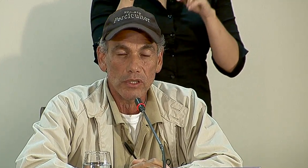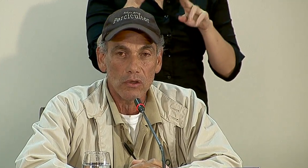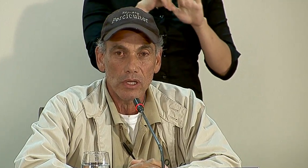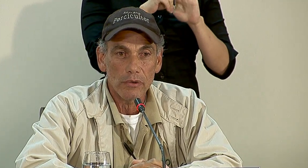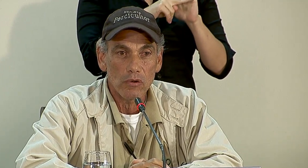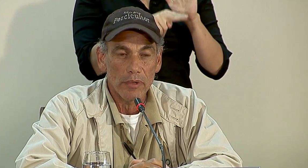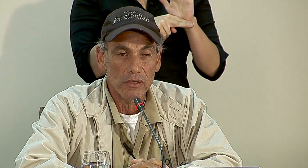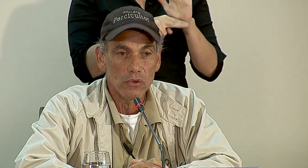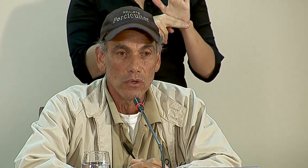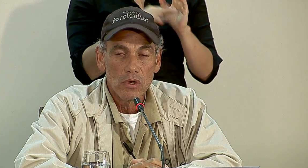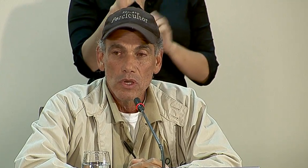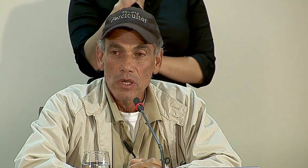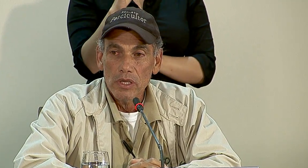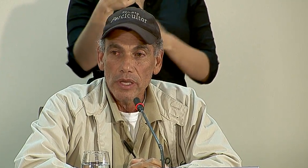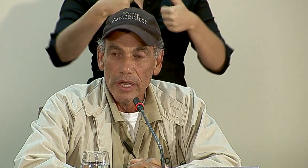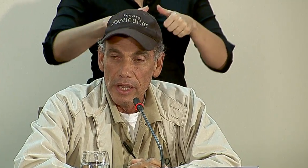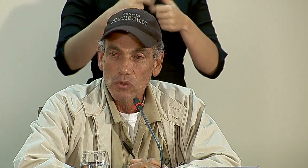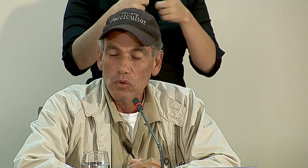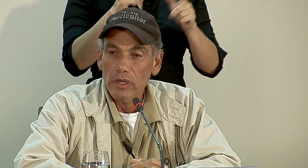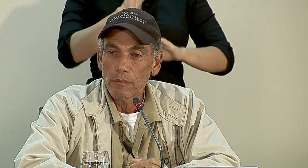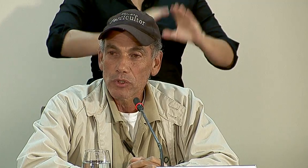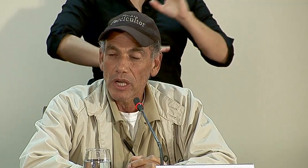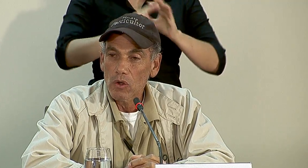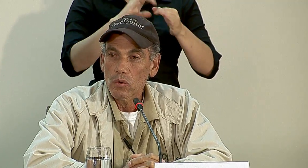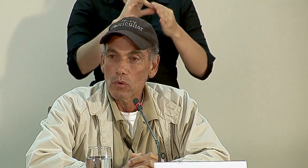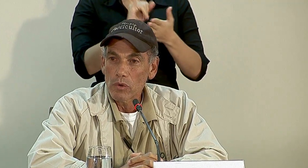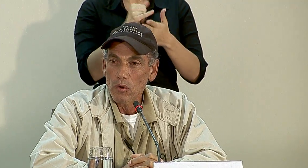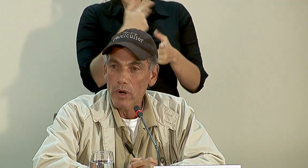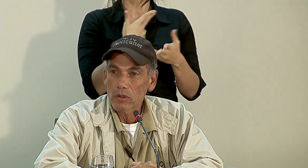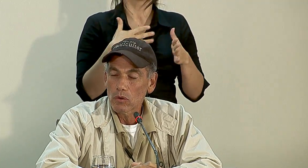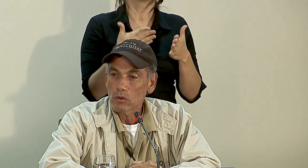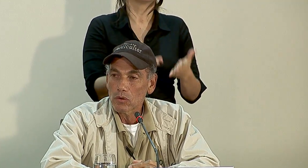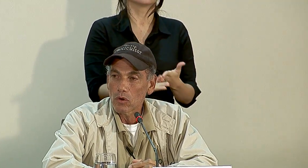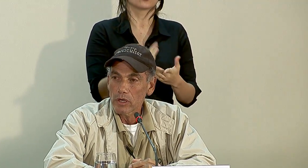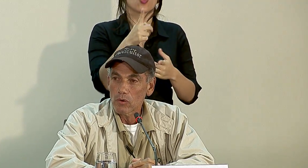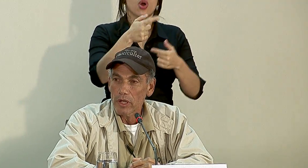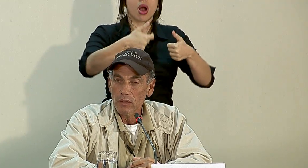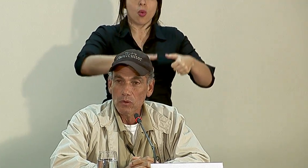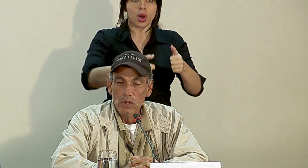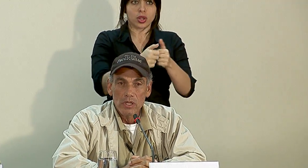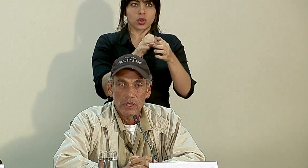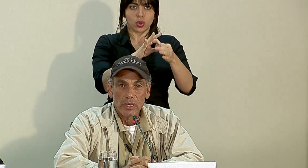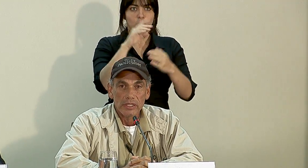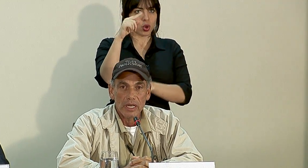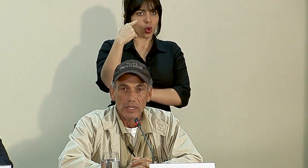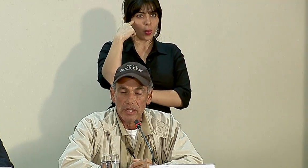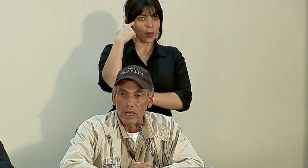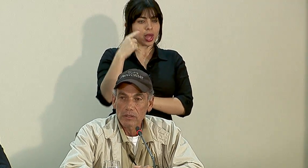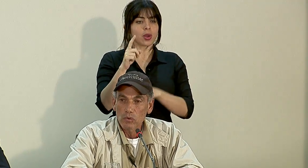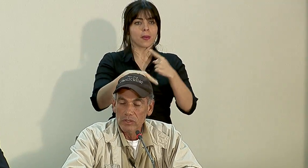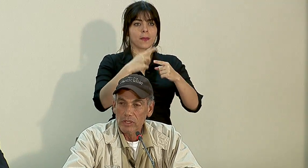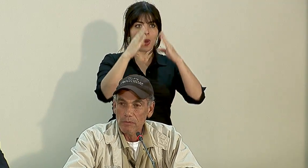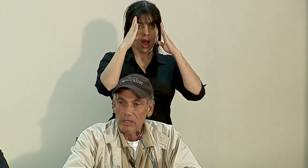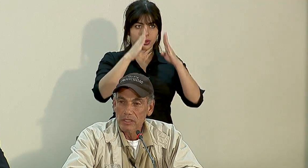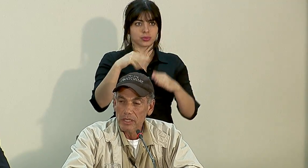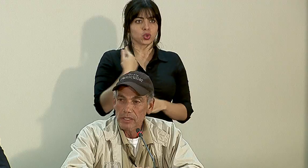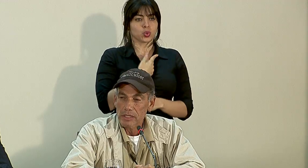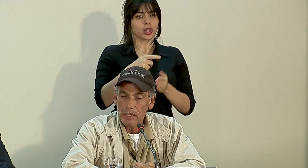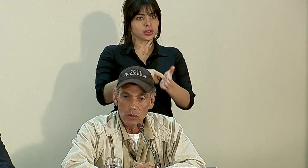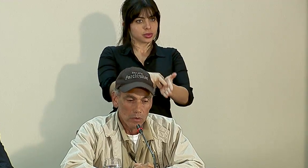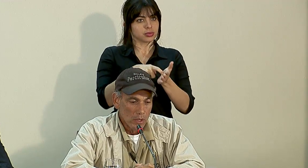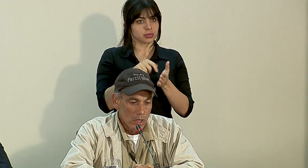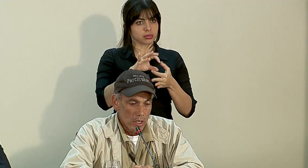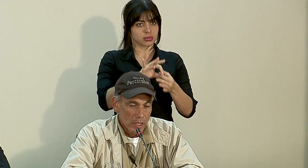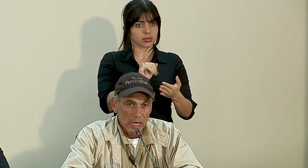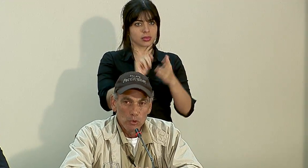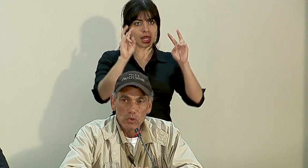de los tratados de libre comercio y en eso hemos llegado a un acuerdo con el gobierno de que se atenderán nuestras demandas en ese